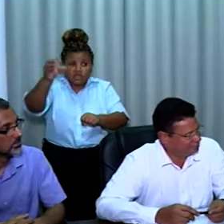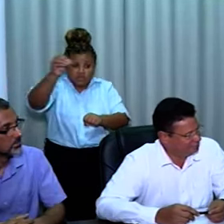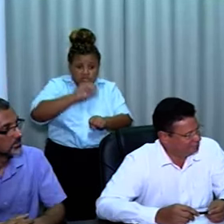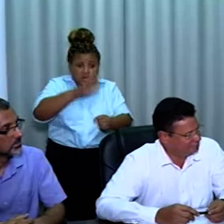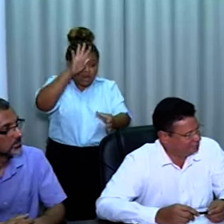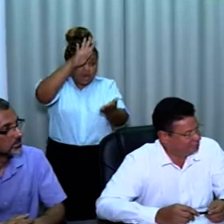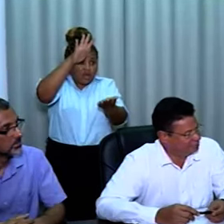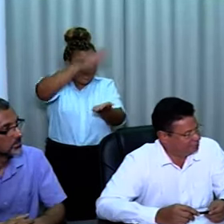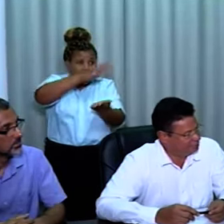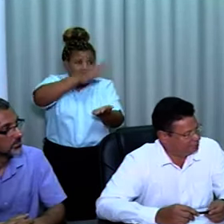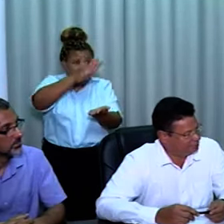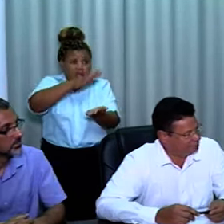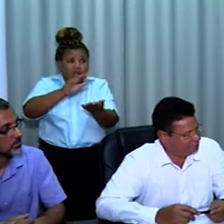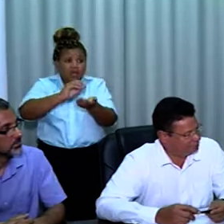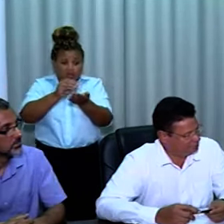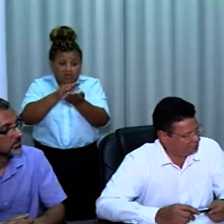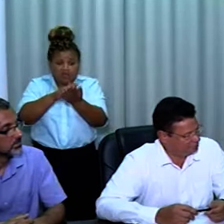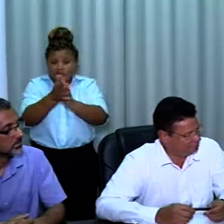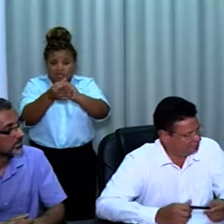tout la boutique.